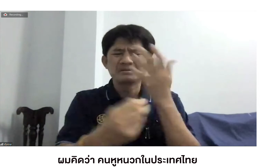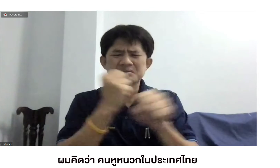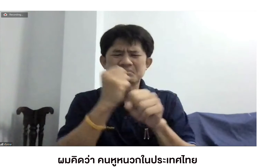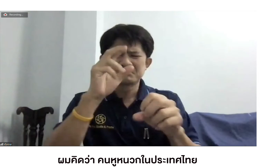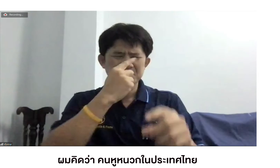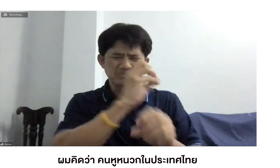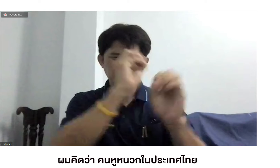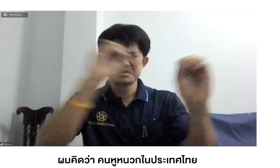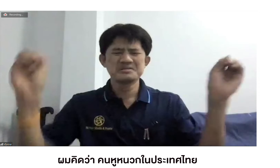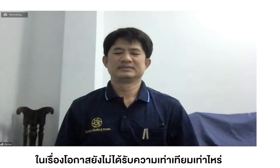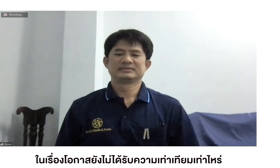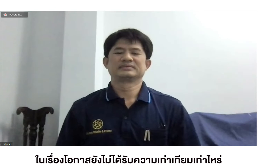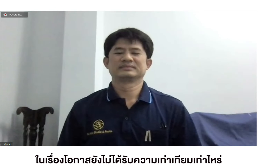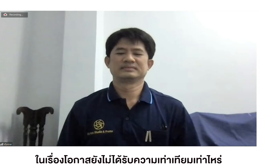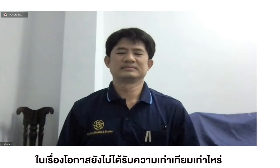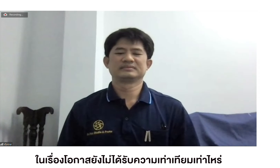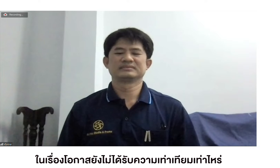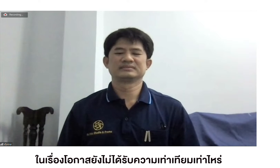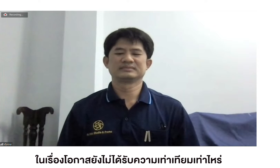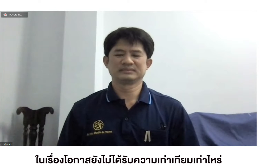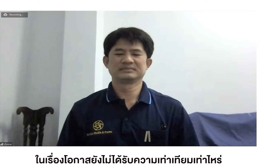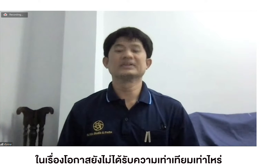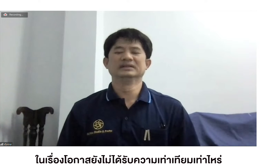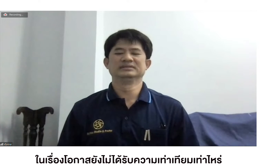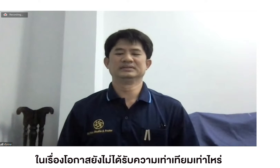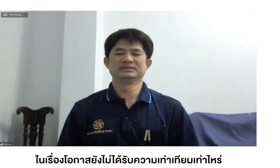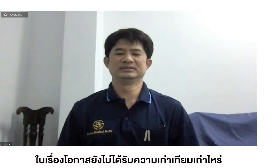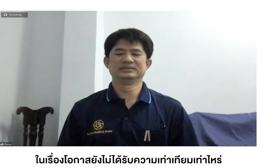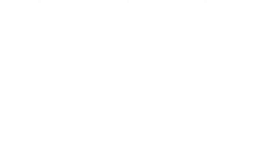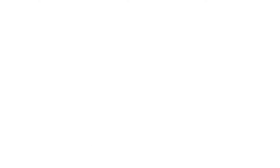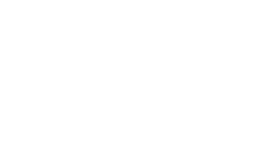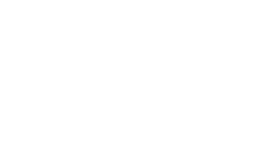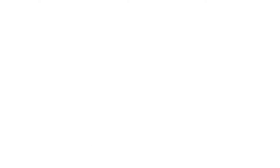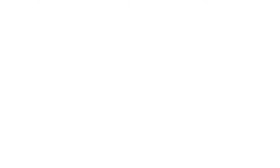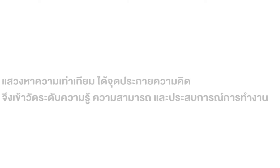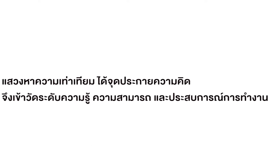นหูหนวกในประเทศไทยโอกาสเนี่ยยังไม่ได้รับความเท่าเทียมเท่าไหร่อ่ะครับ